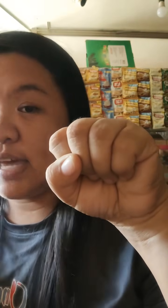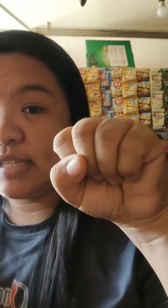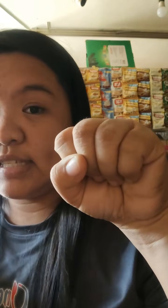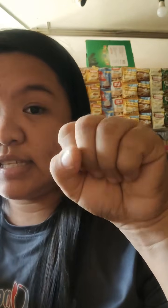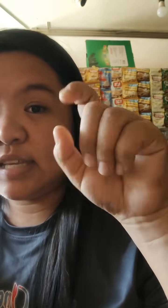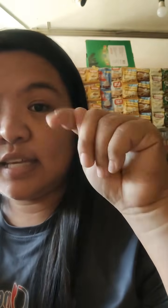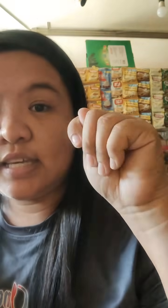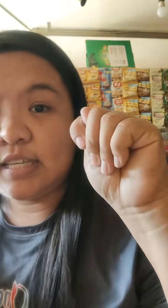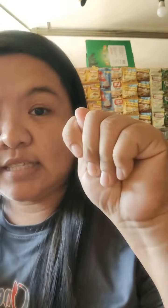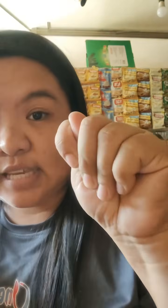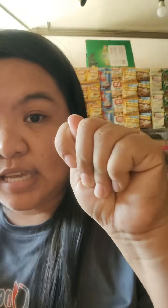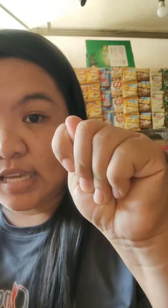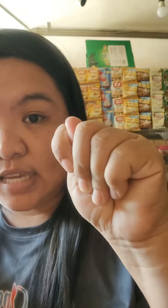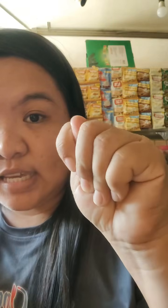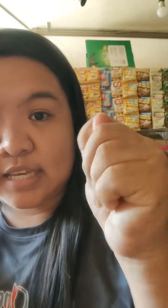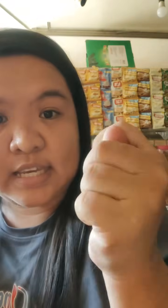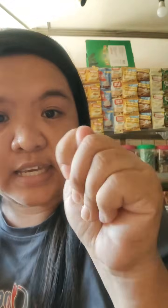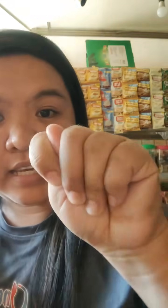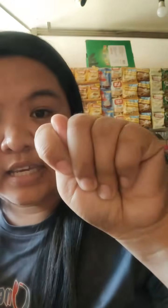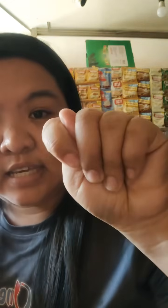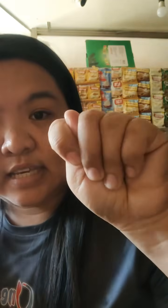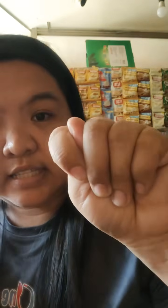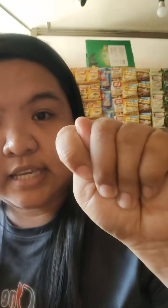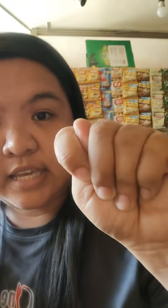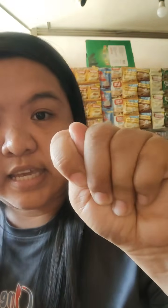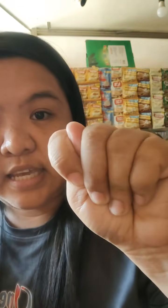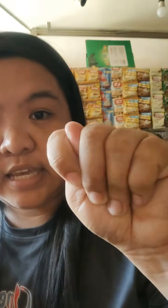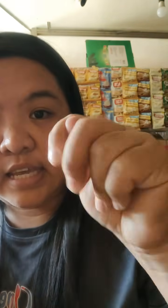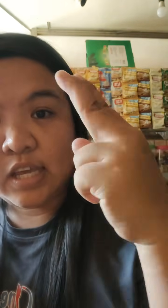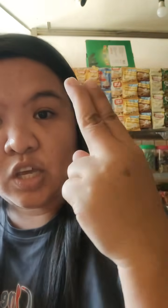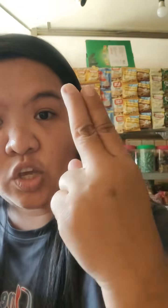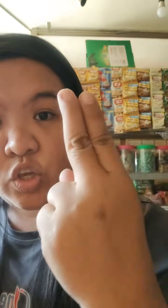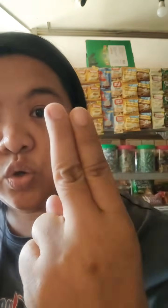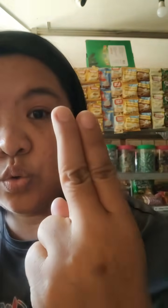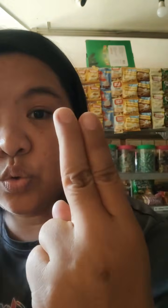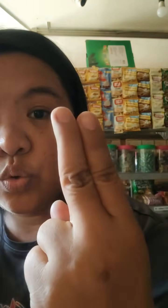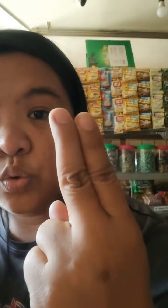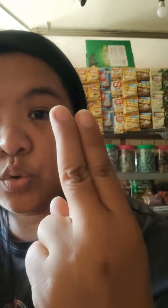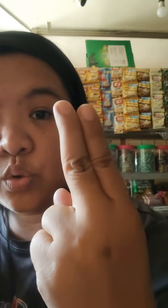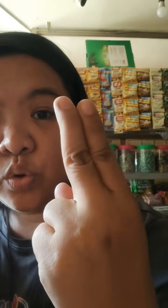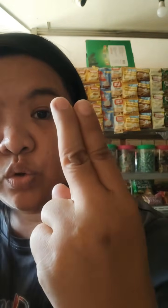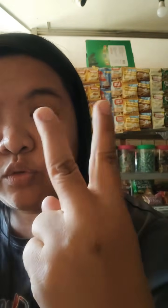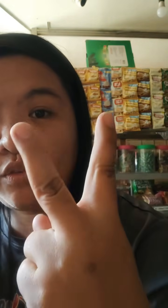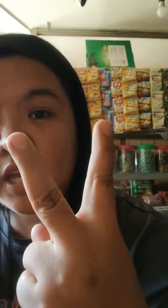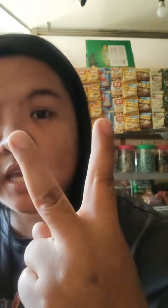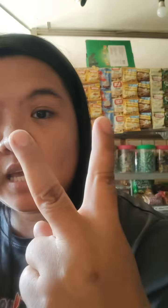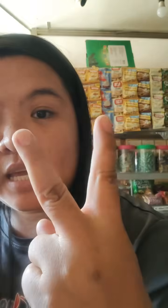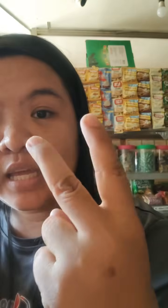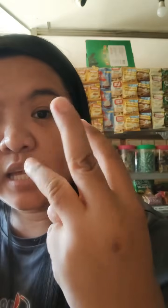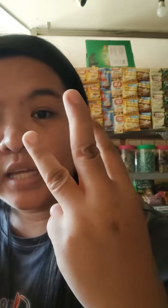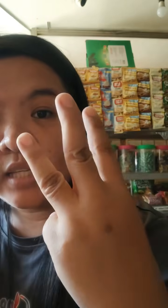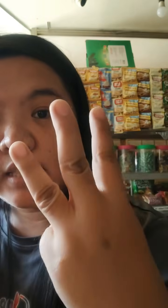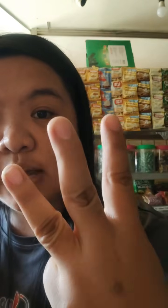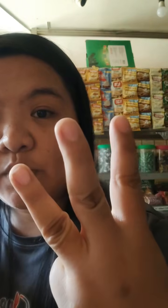S. T. T. U. V.